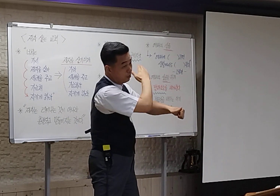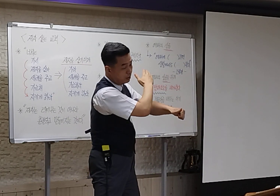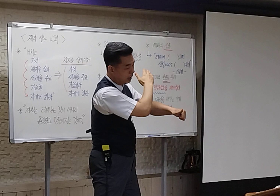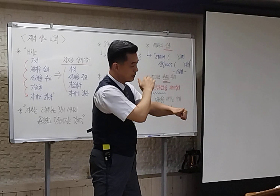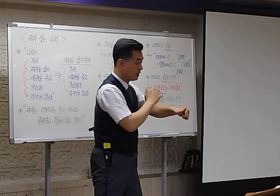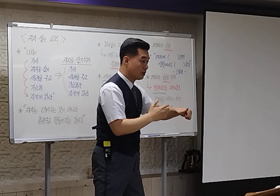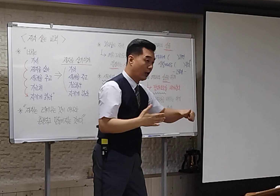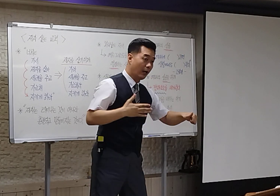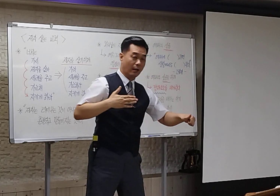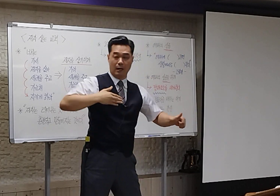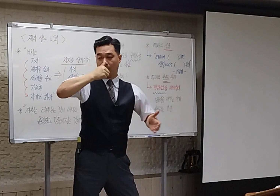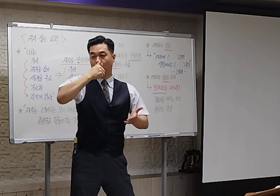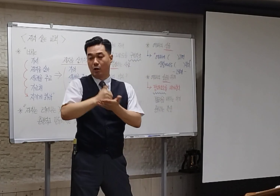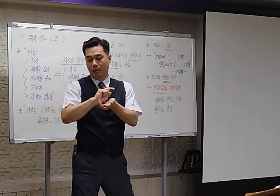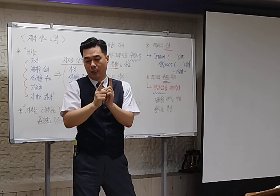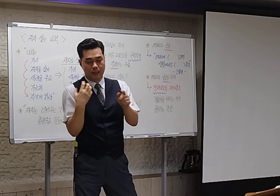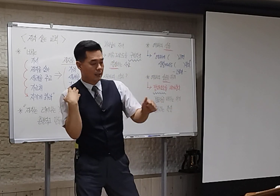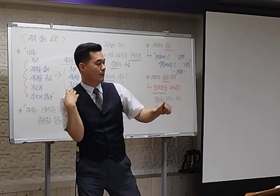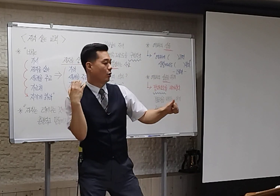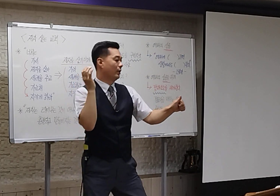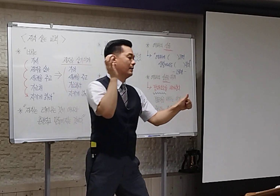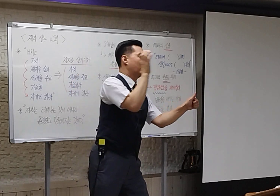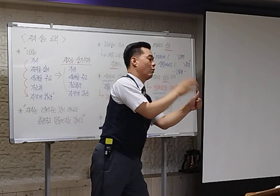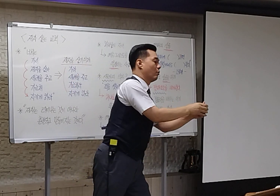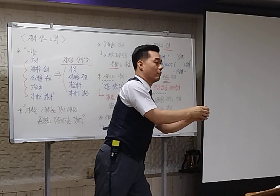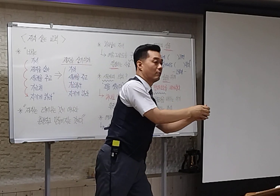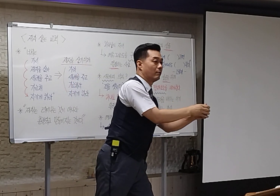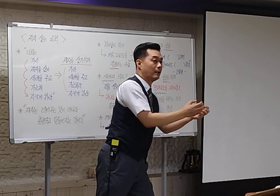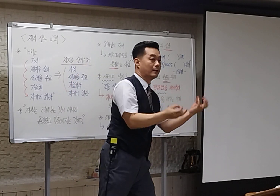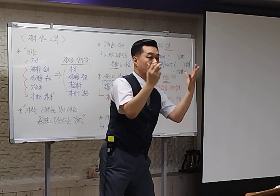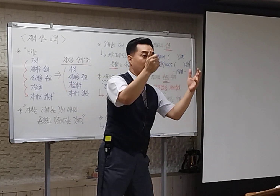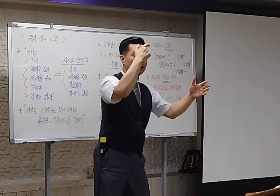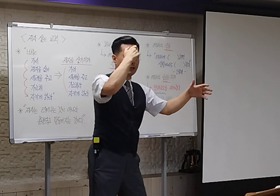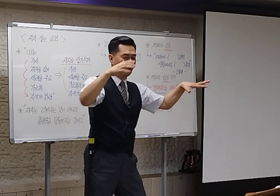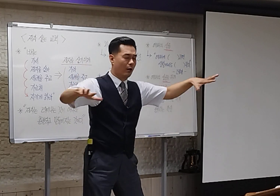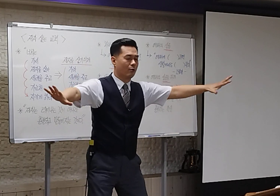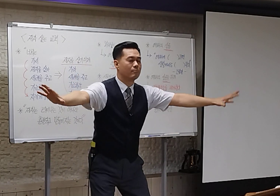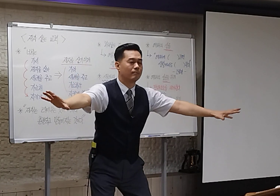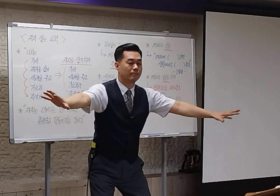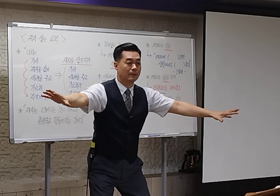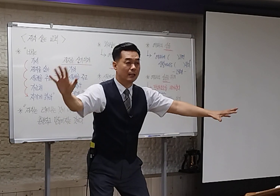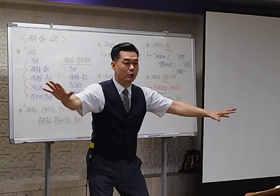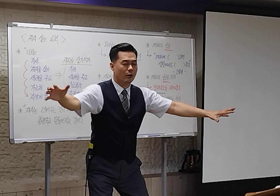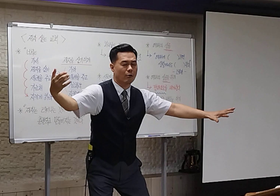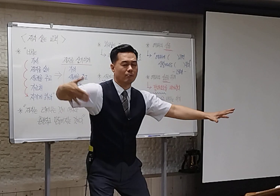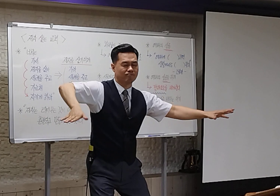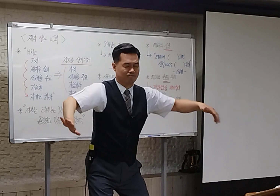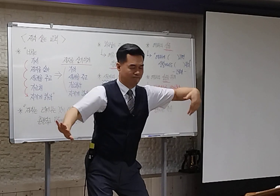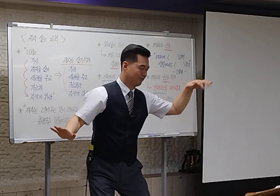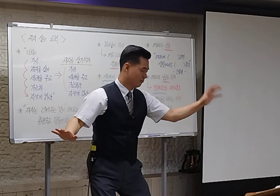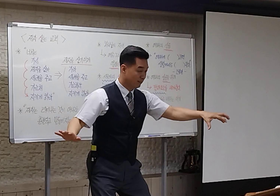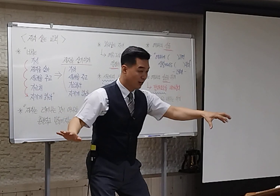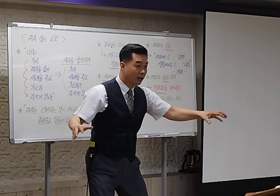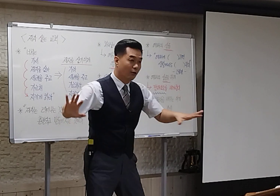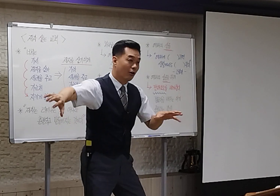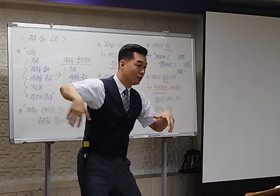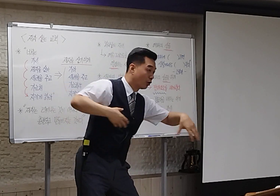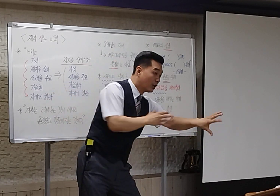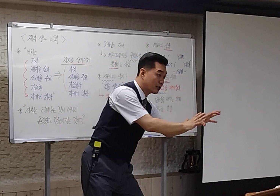목을 치기 전에 내 죄를 대신 전가시켜요. 제사장이 기도해요. 이쪽에서 이렇게 해서